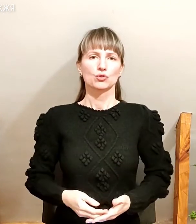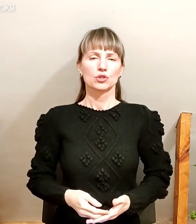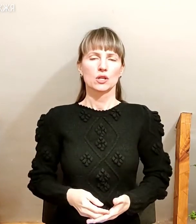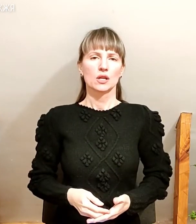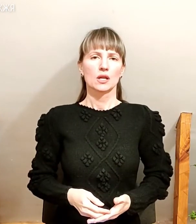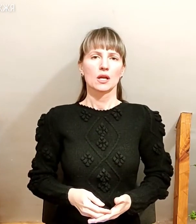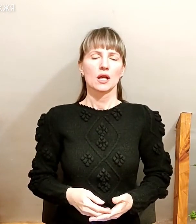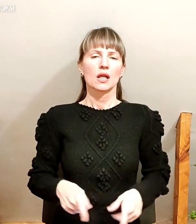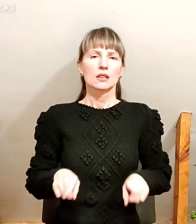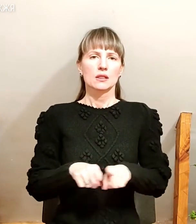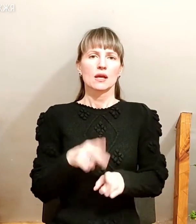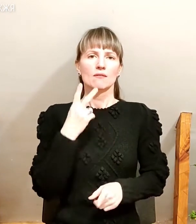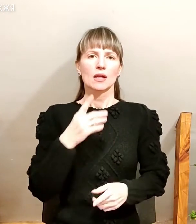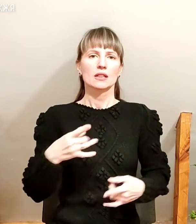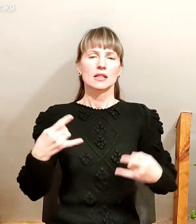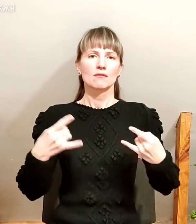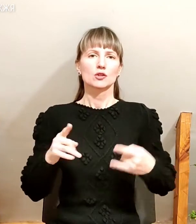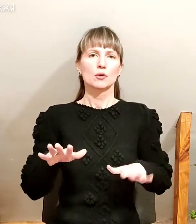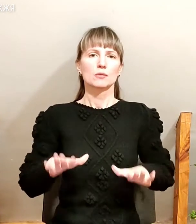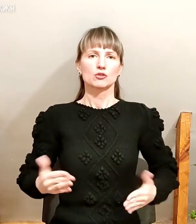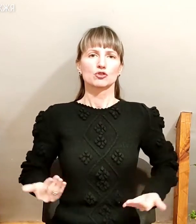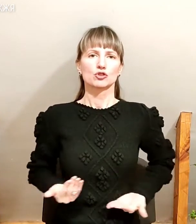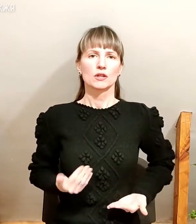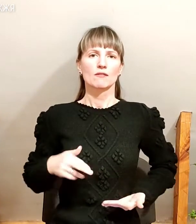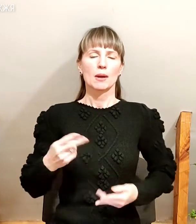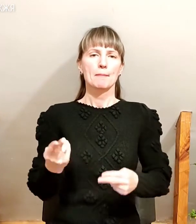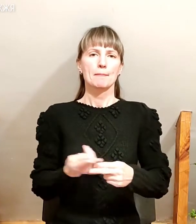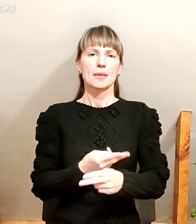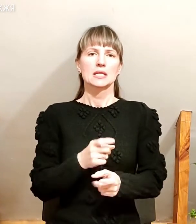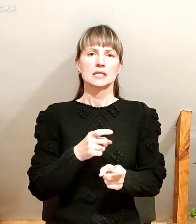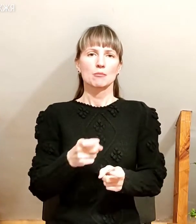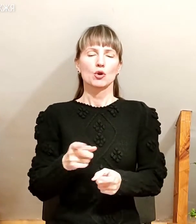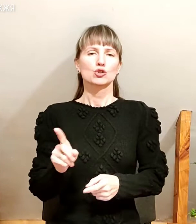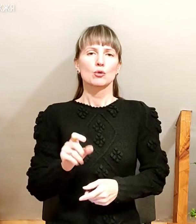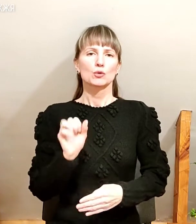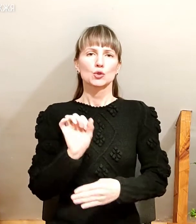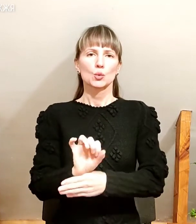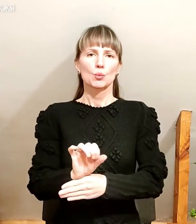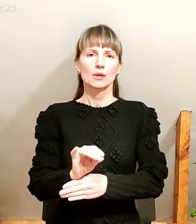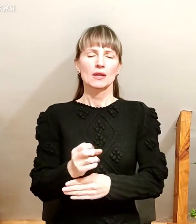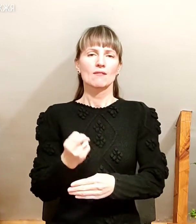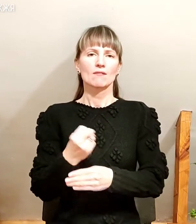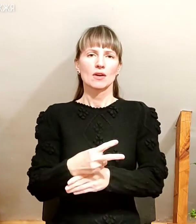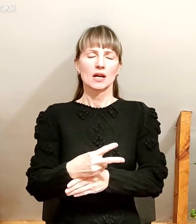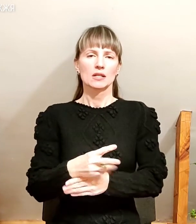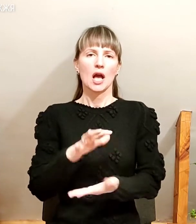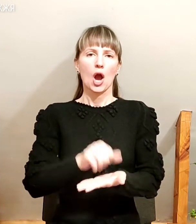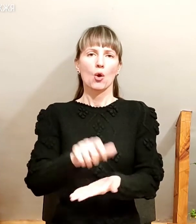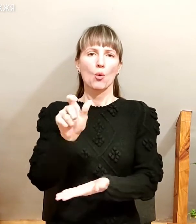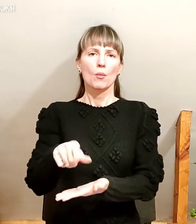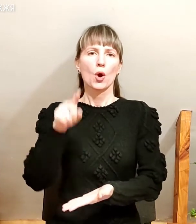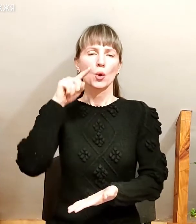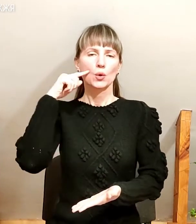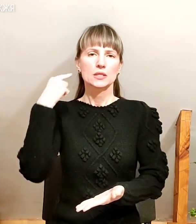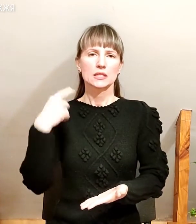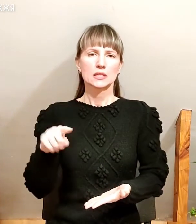Ось так бачимо на відео, що місцеві жителі вийшли без зброї, аби зупинити та вигнати окупантів Російської Федерації.